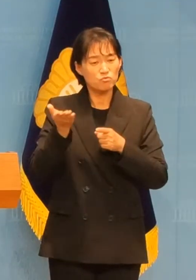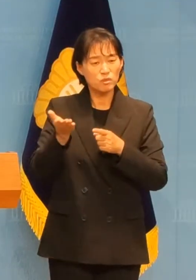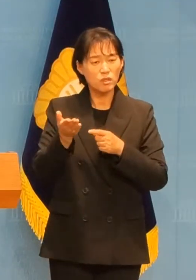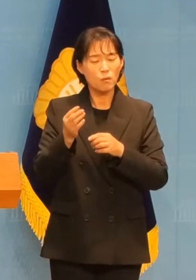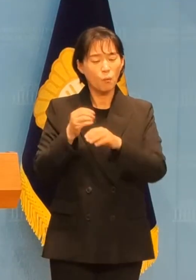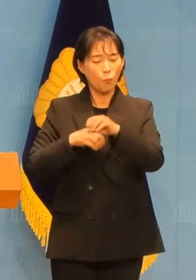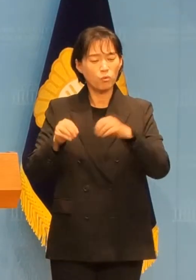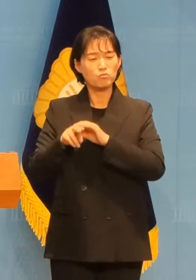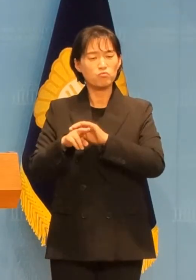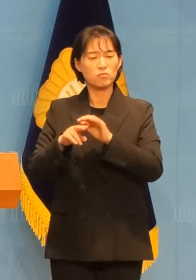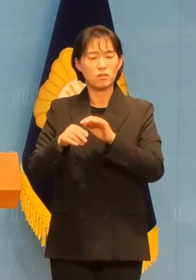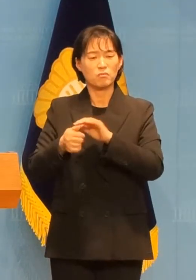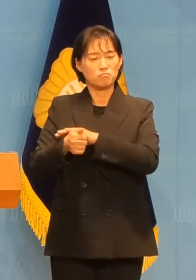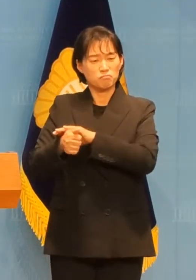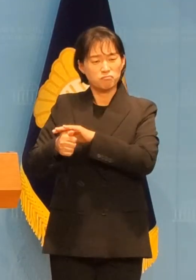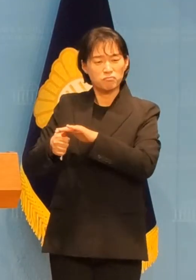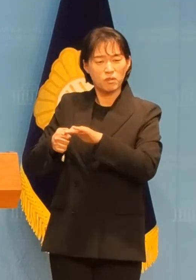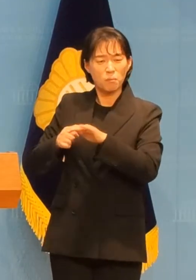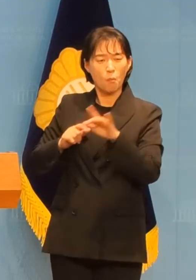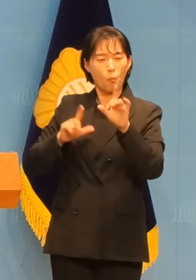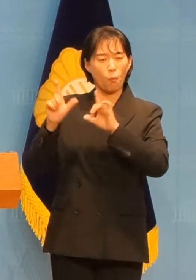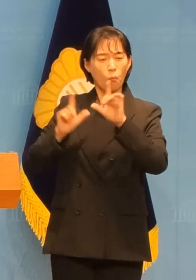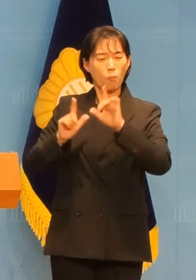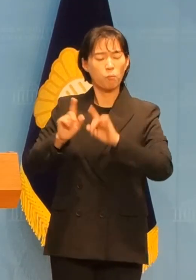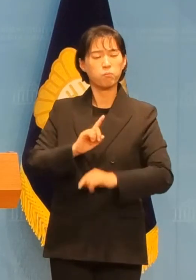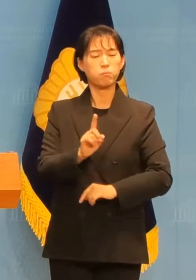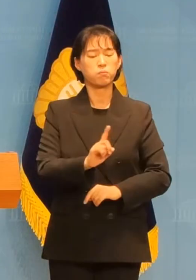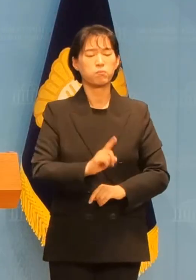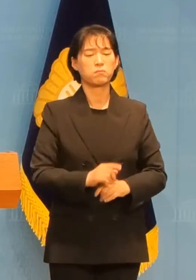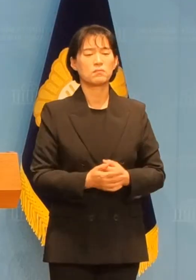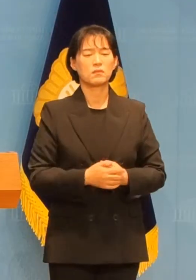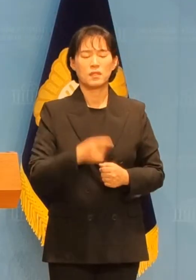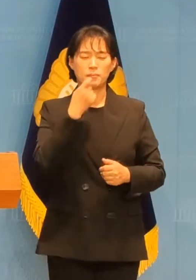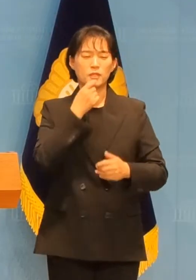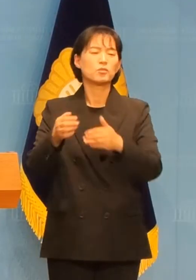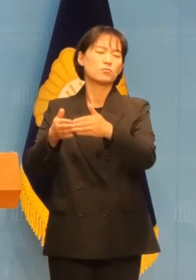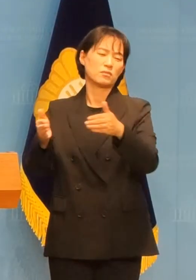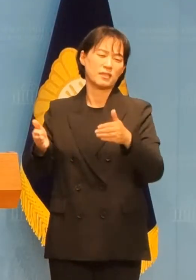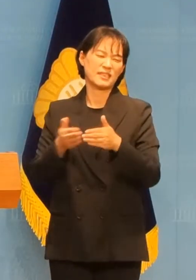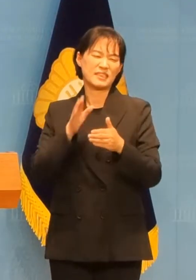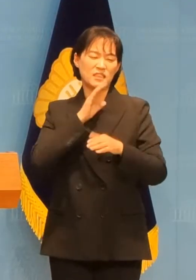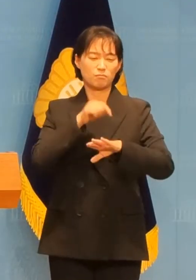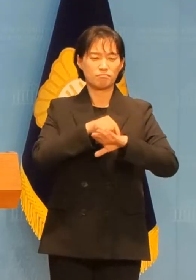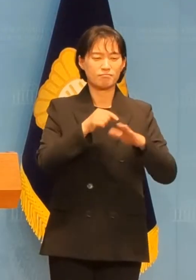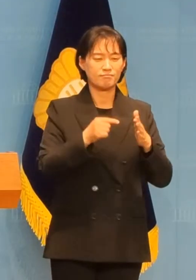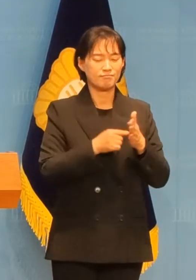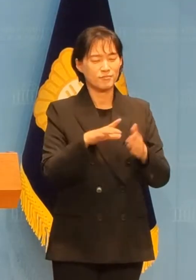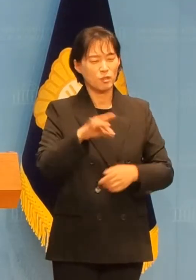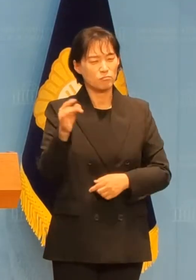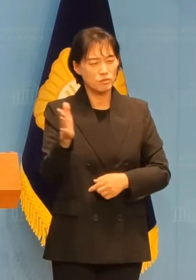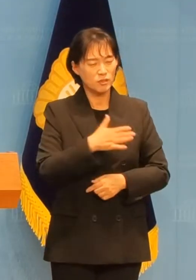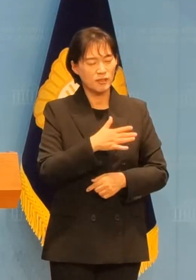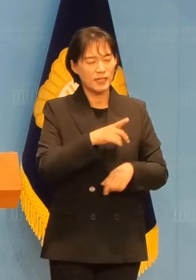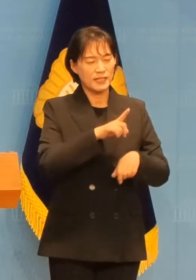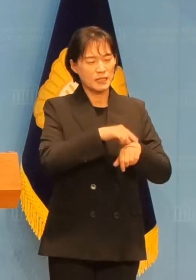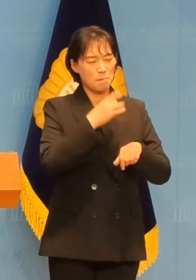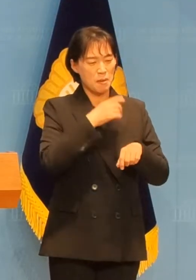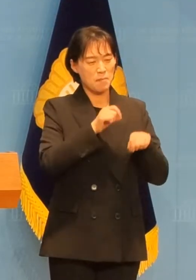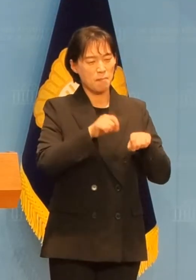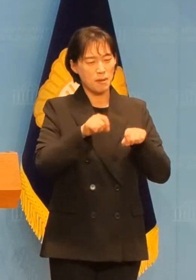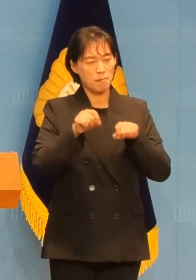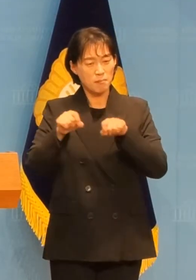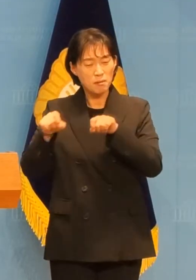숨는 비겁한 태도를 보이고 있습니다. 민주당의 본심은 처음부터 시간만 질질